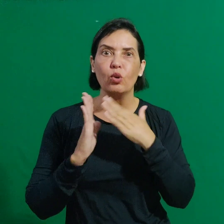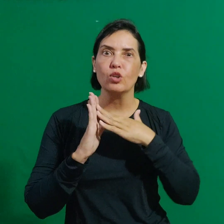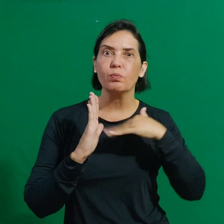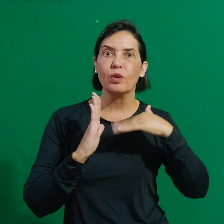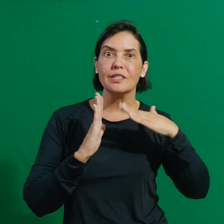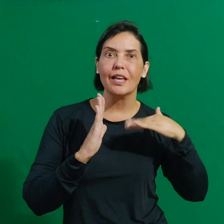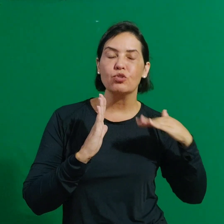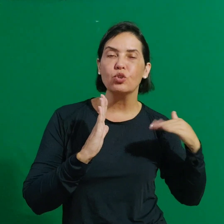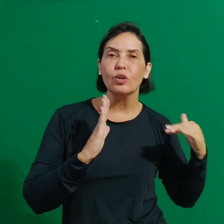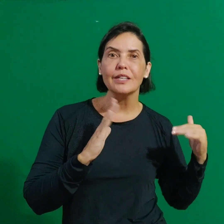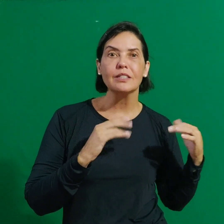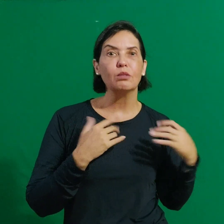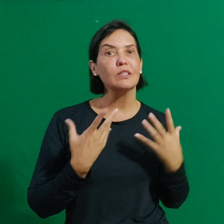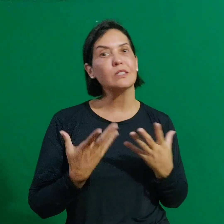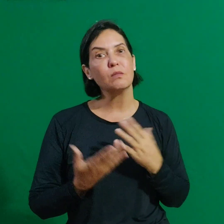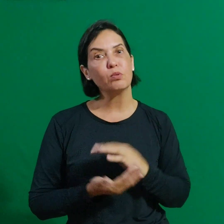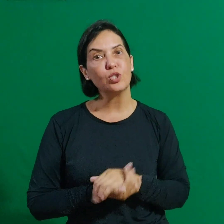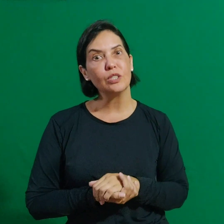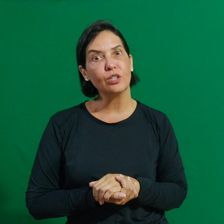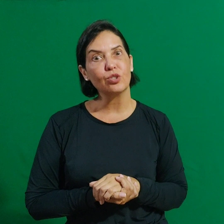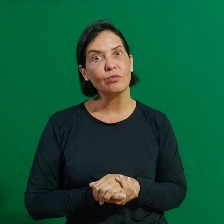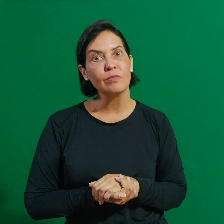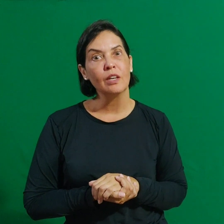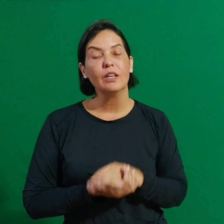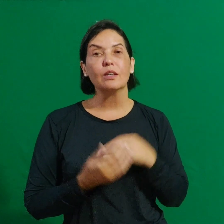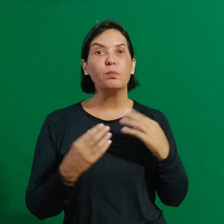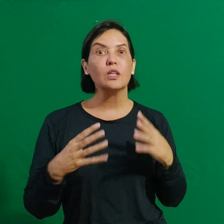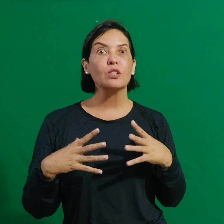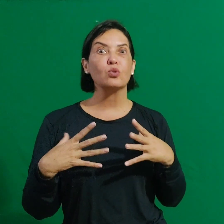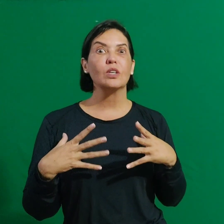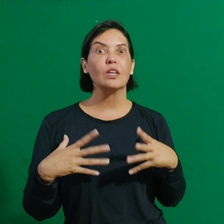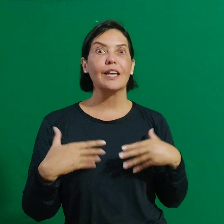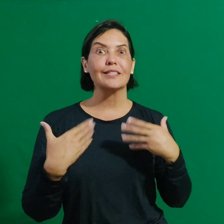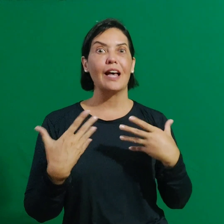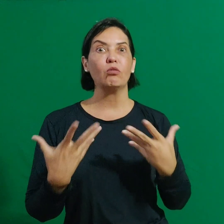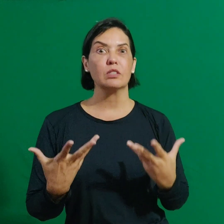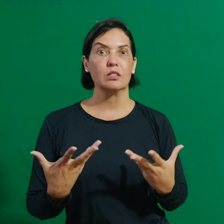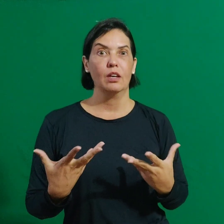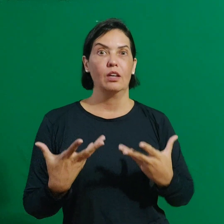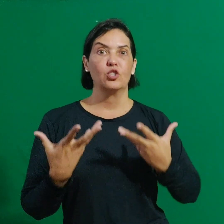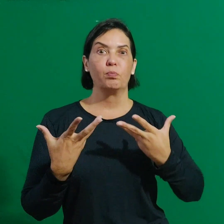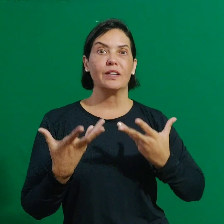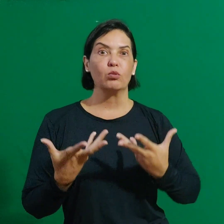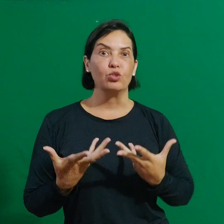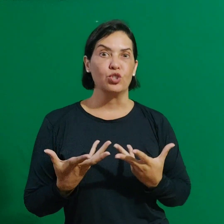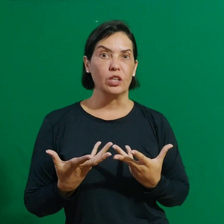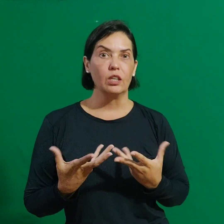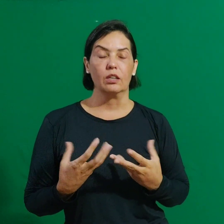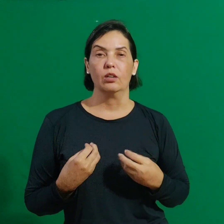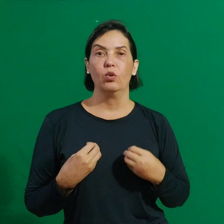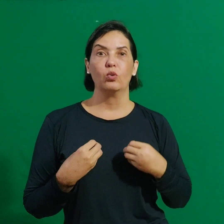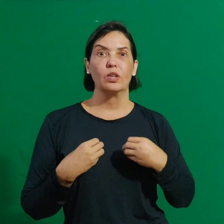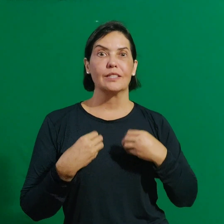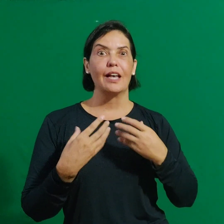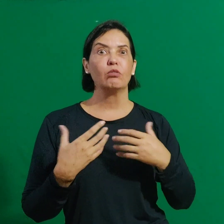nosso processo de entonação e assim por diante. Então, por isso que nas aulas de pedagogia ou nas aulas